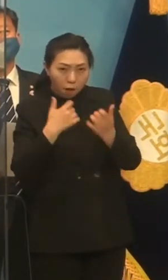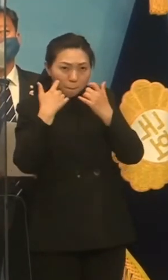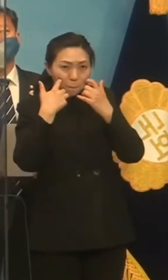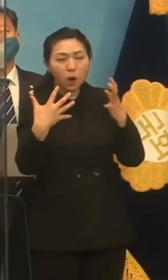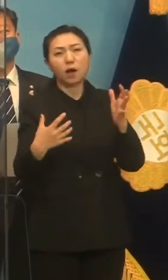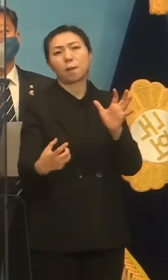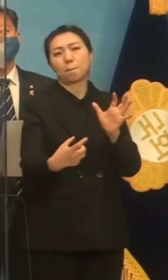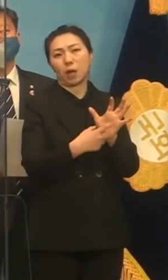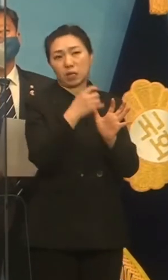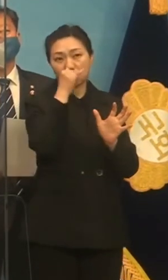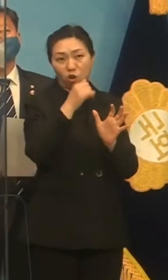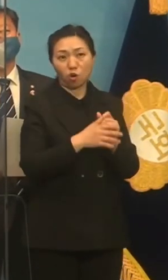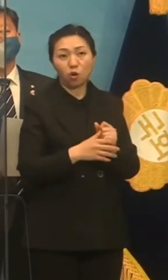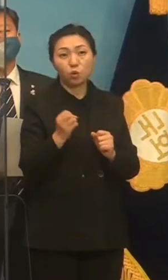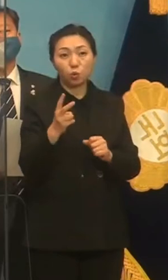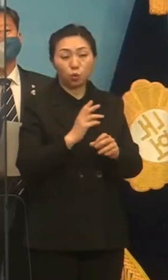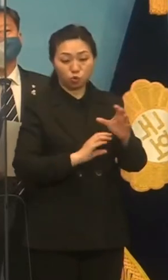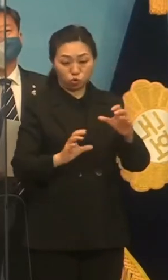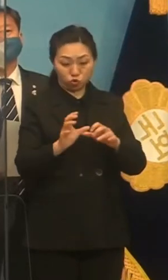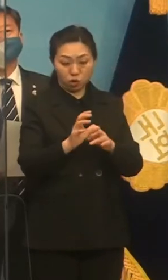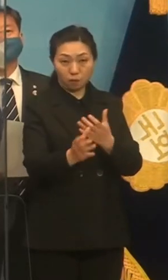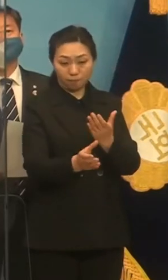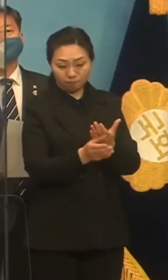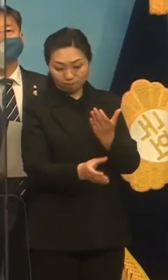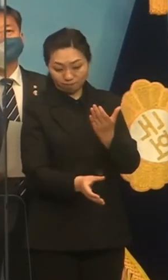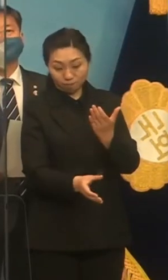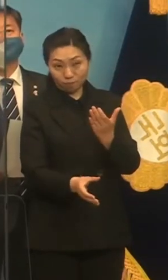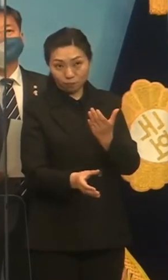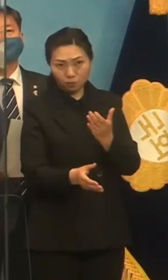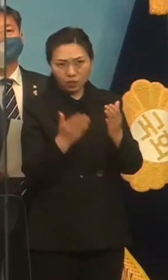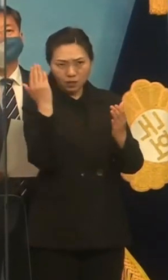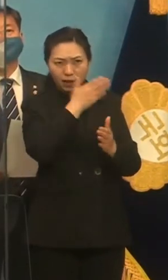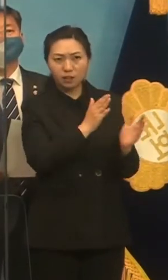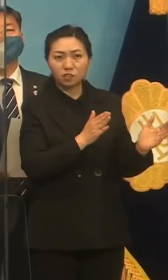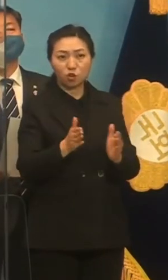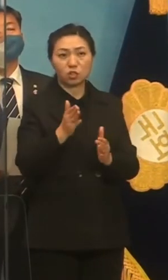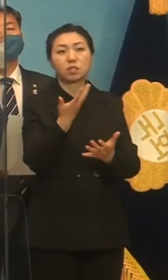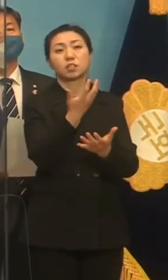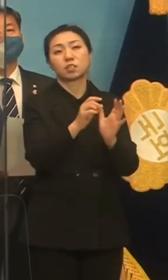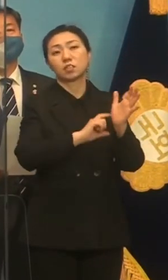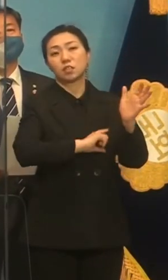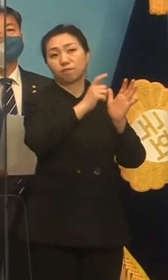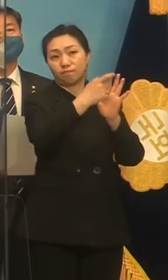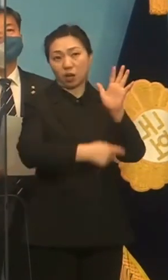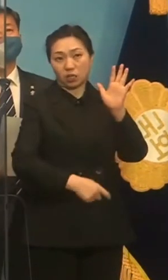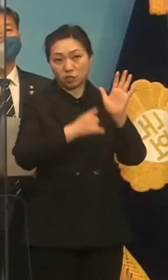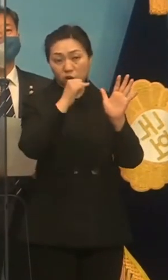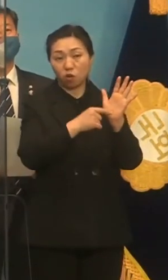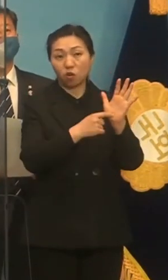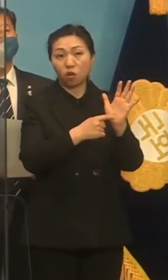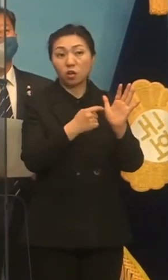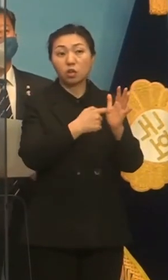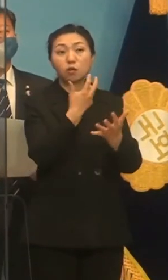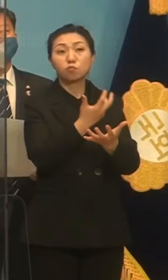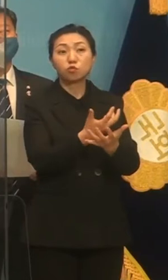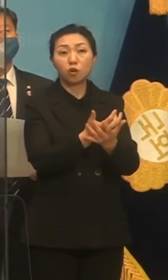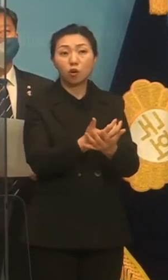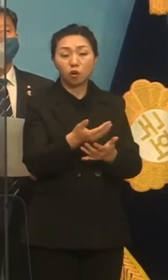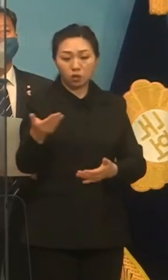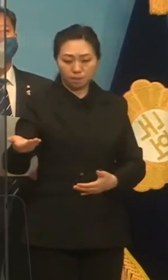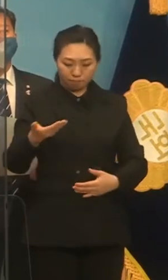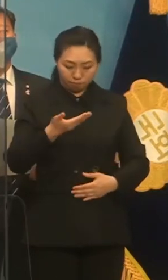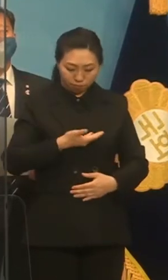나와 있는데 이 고우 비전과 정비례하는 그런 것이 있냐 이 문서에는 병이 떨어서